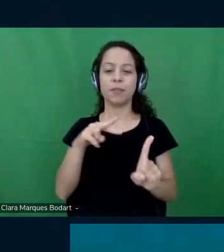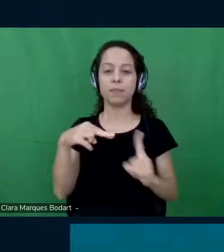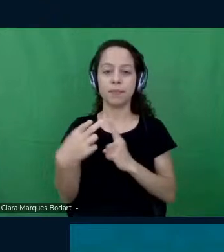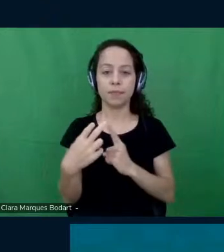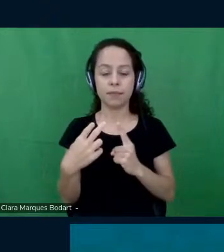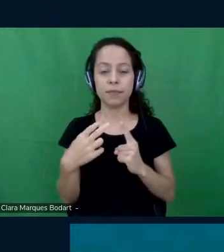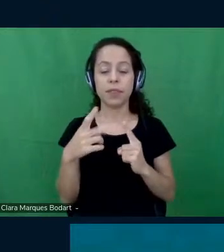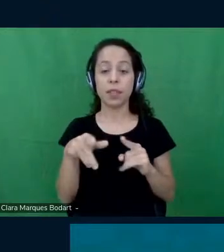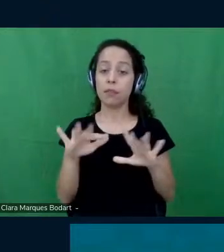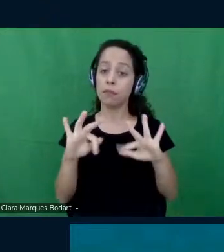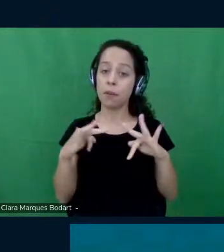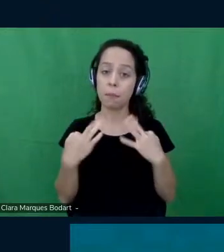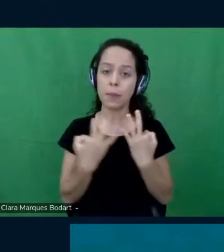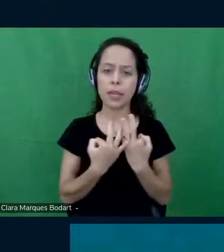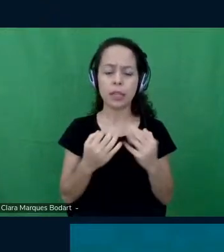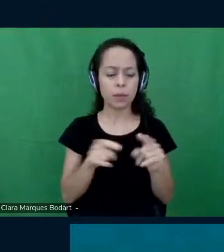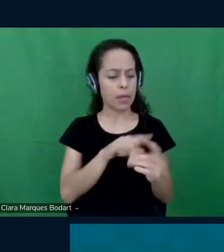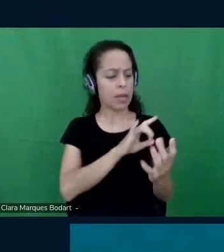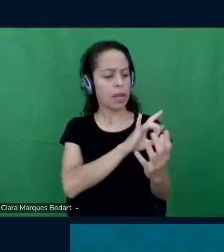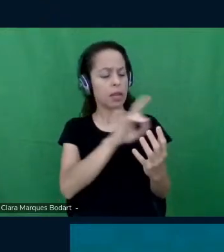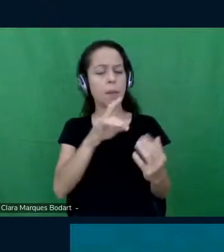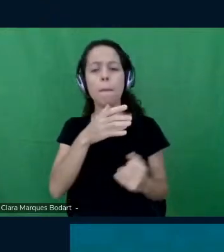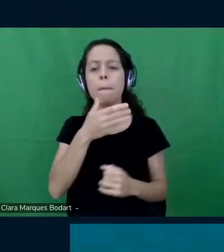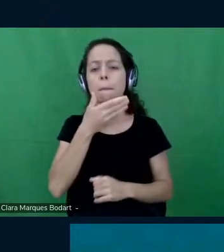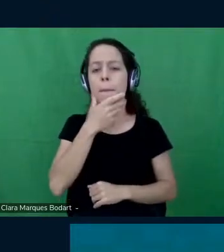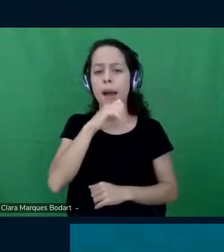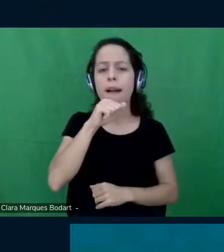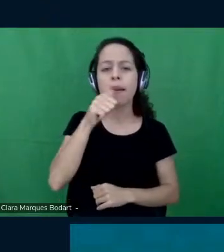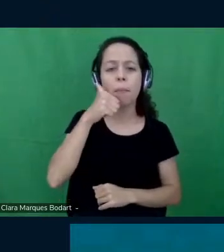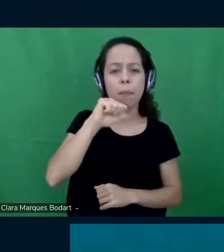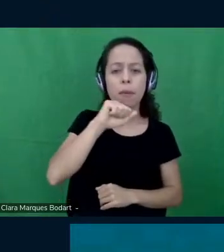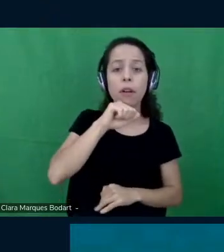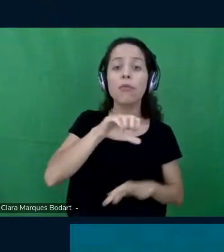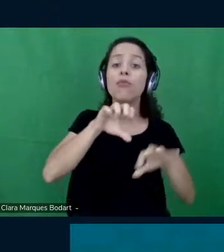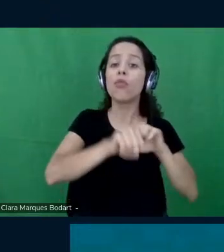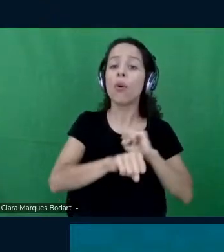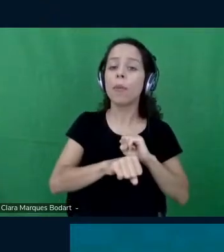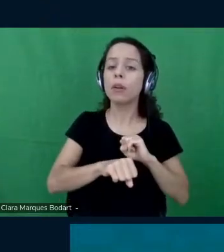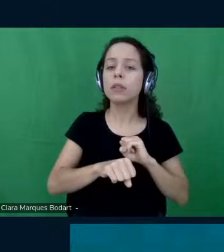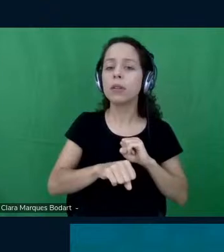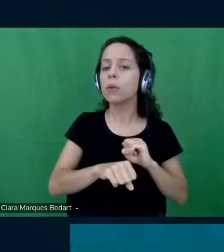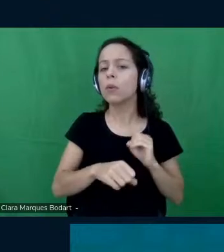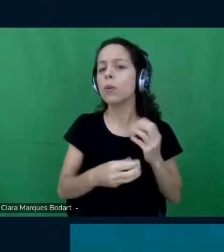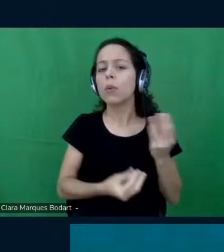nível de escolaridade da família, dos pais, né, de quem está, de fato,